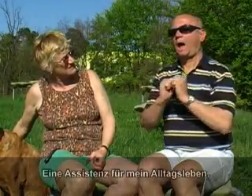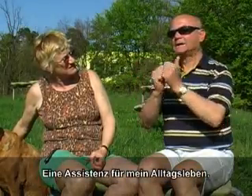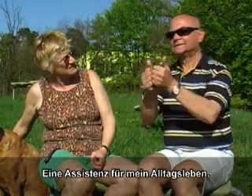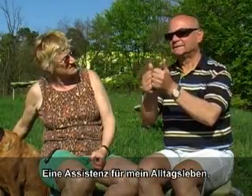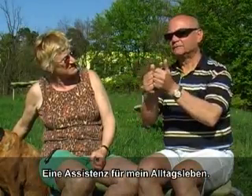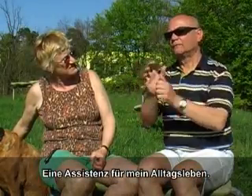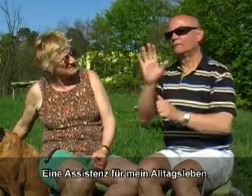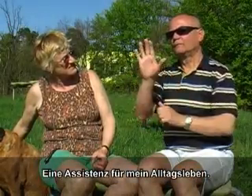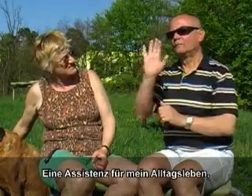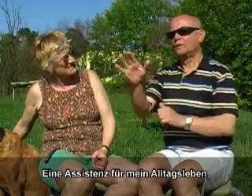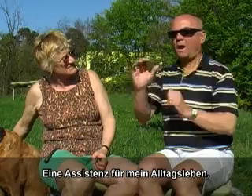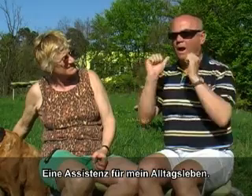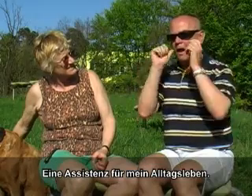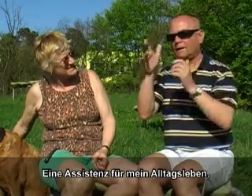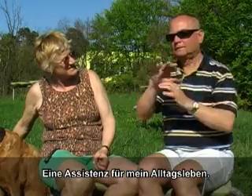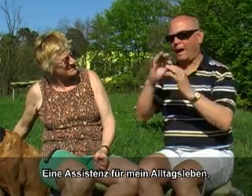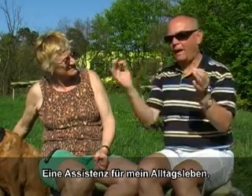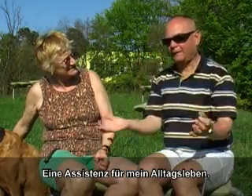Eine Assistenz für mein Alltagsleben.